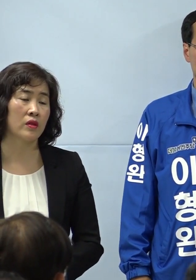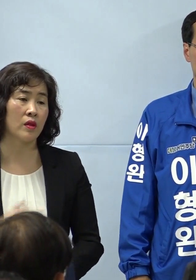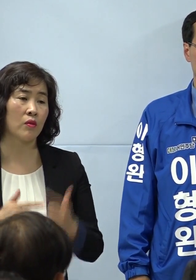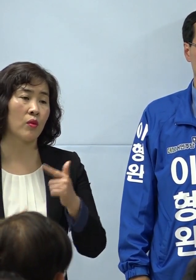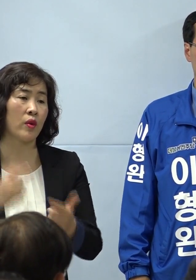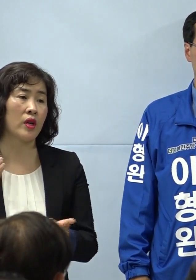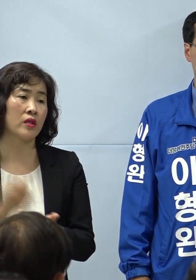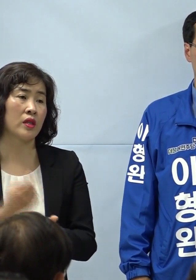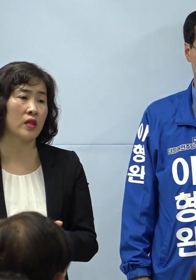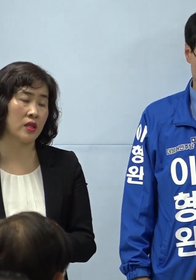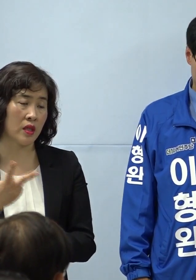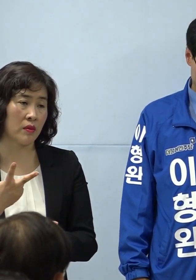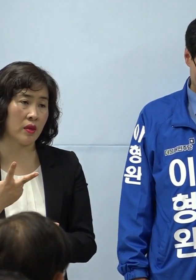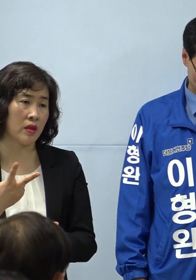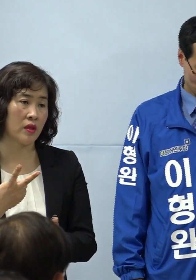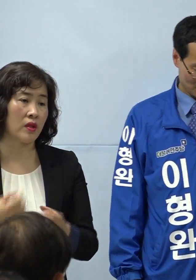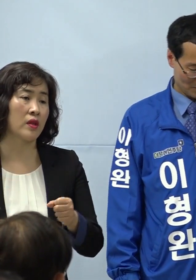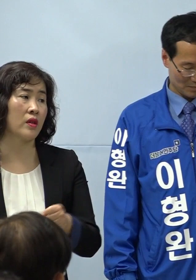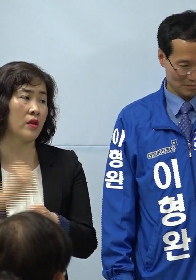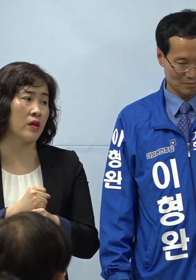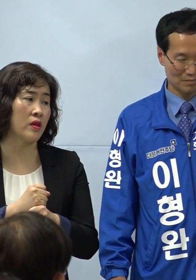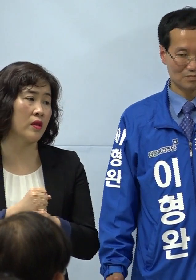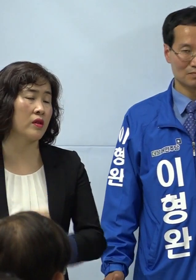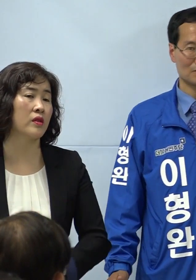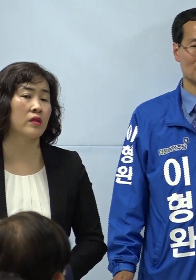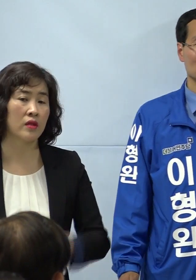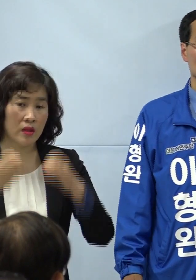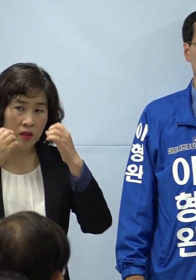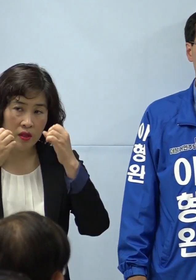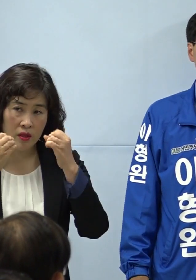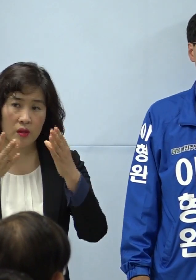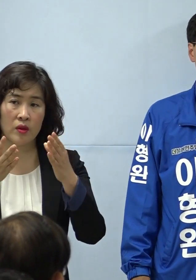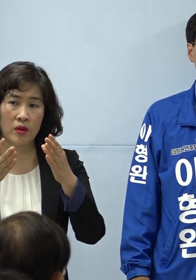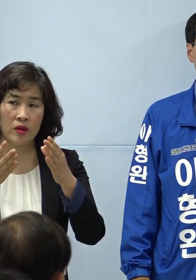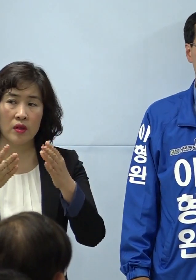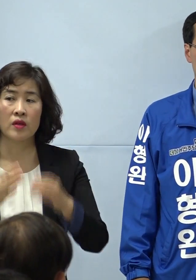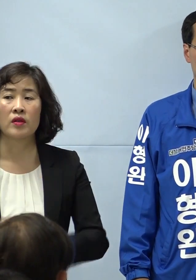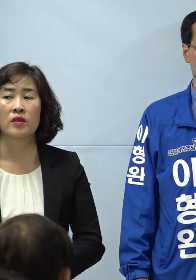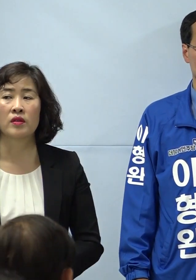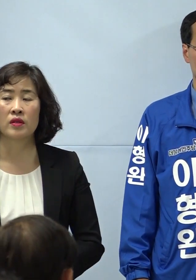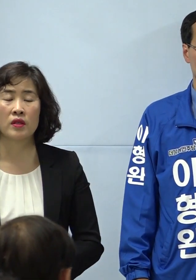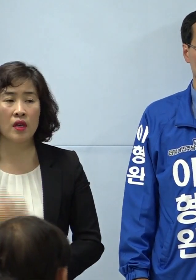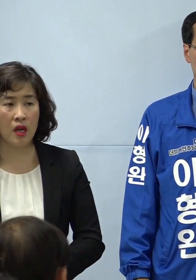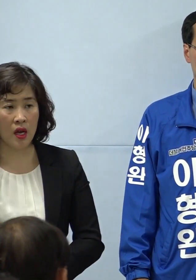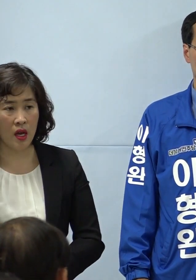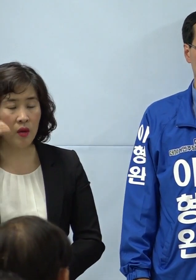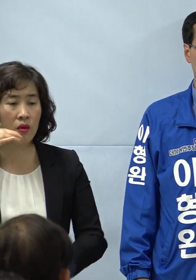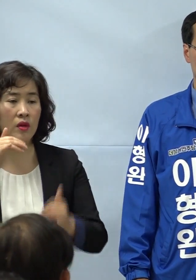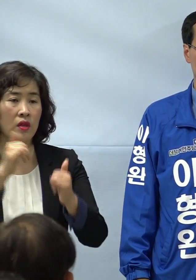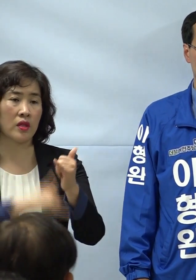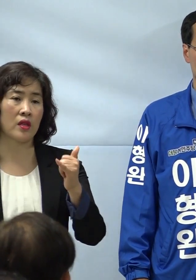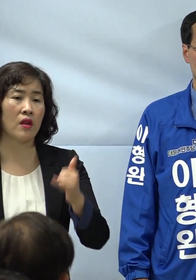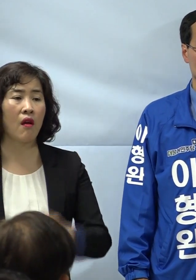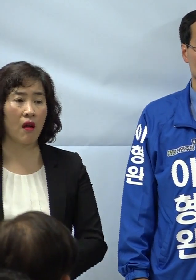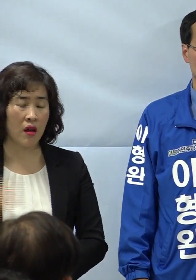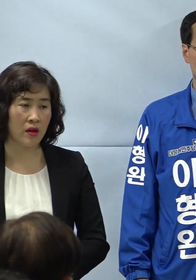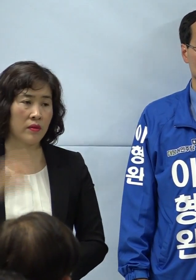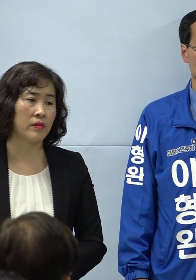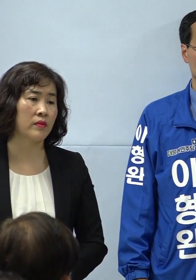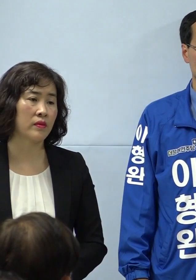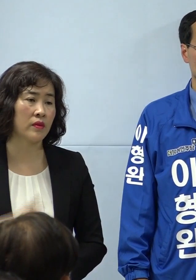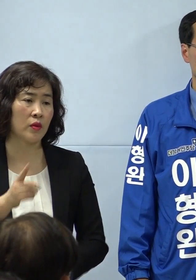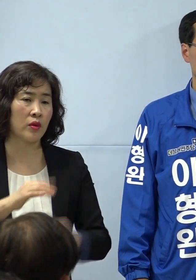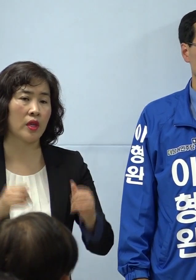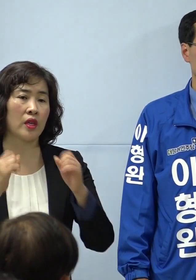목표에 가서 다시 한번 하신다고 했습니다. 이런 새로운 실험이 이건 정말 우리 한국 행정사에서 새로운 실험입니다. 이분에게